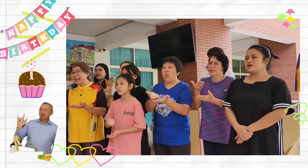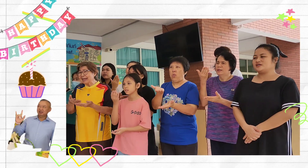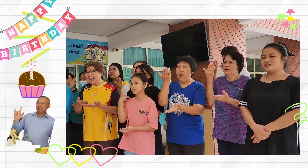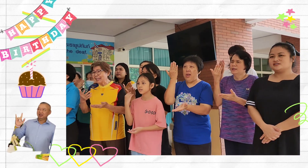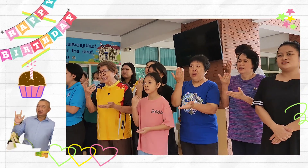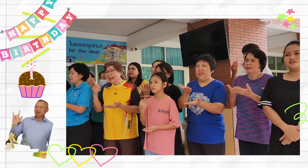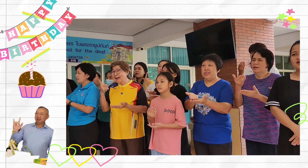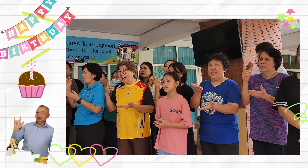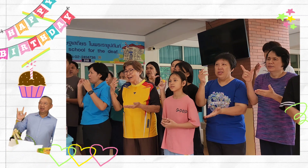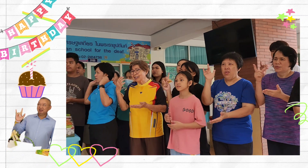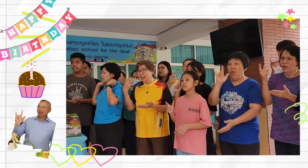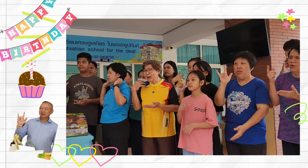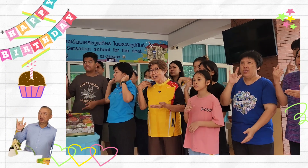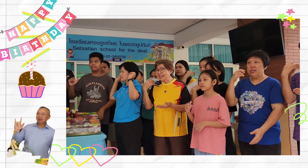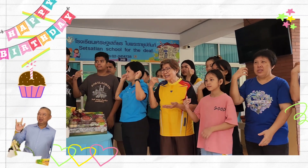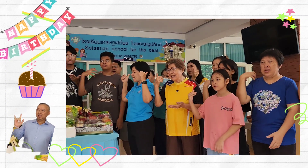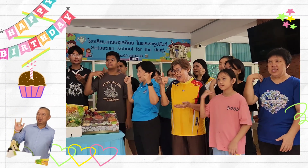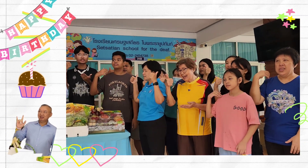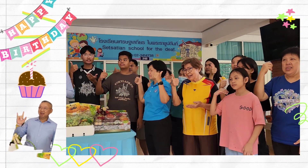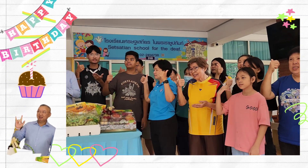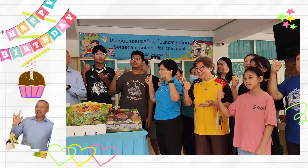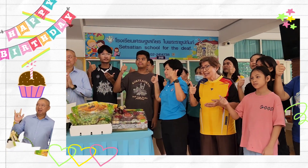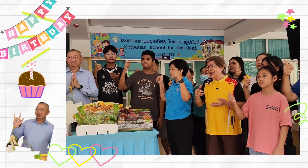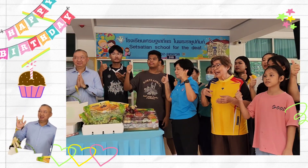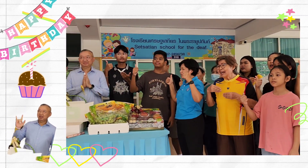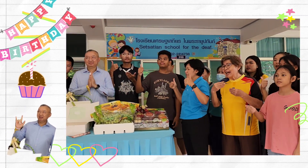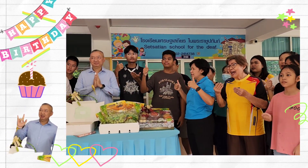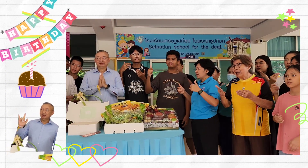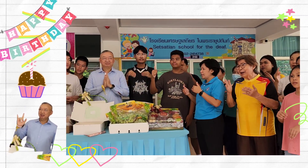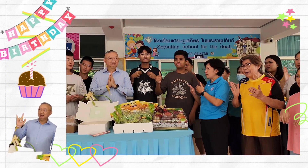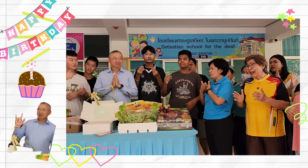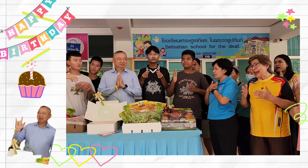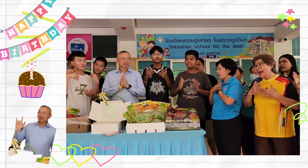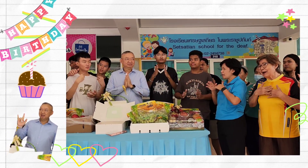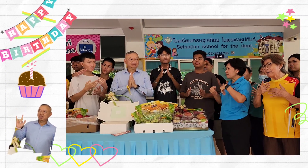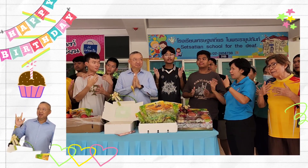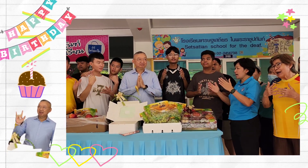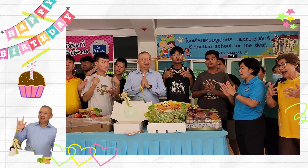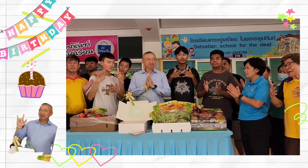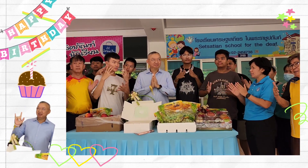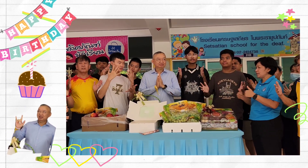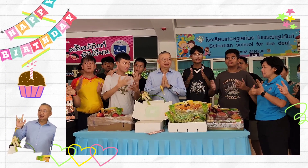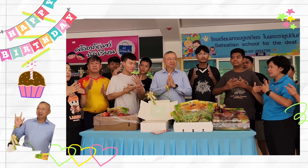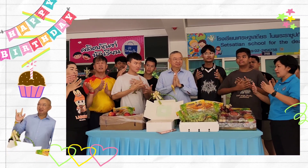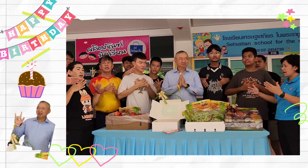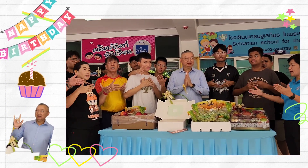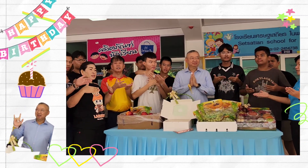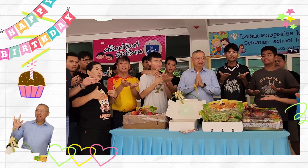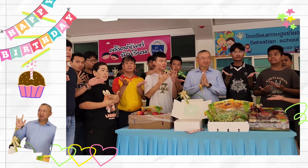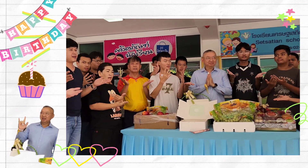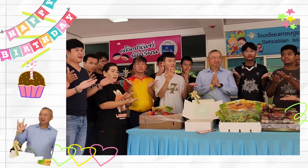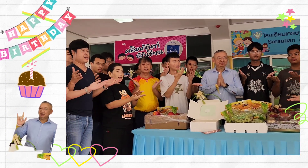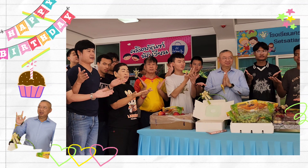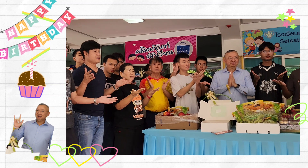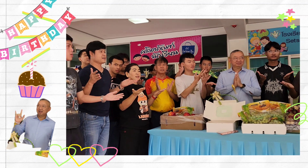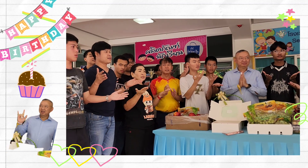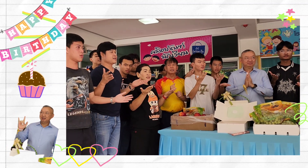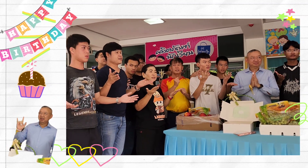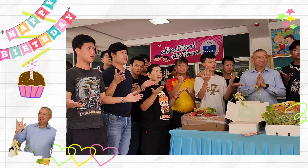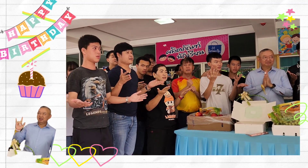รวยเงินทองยศศักดิ์ให้คนรักมากมีดายยื